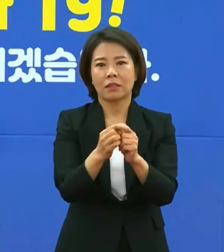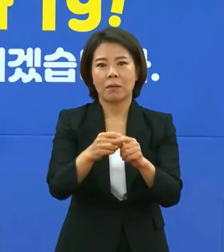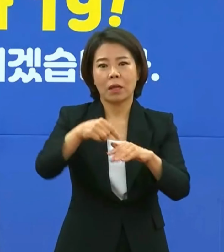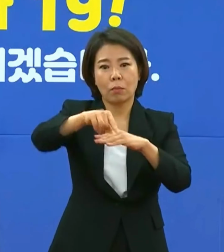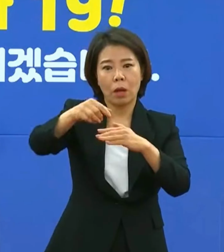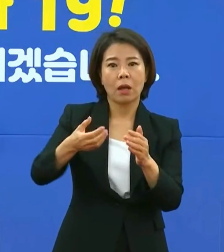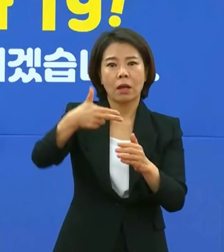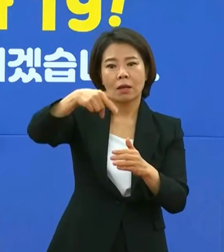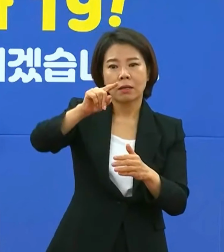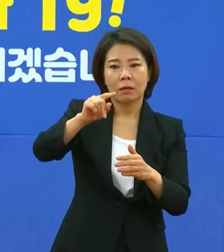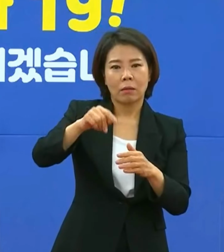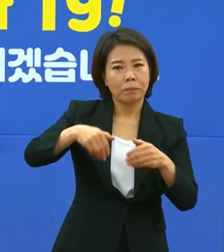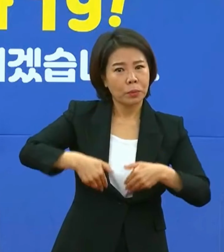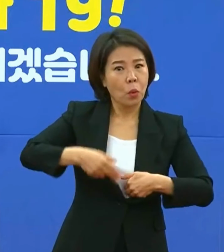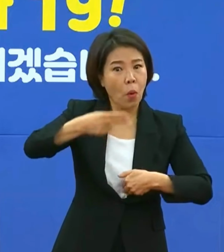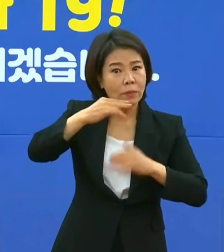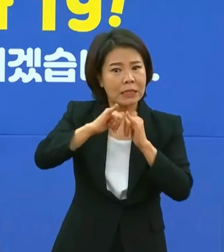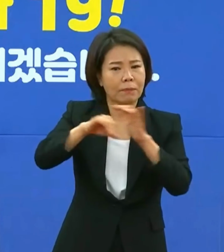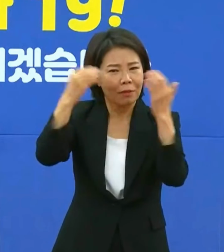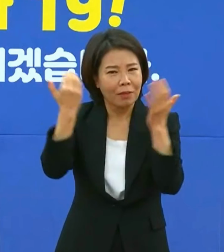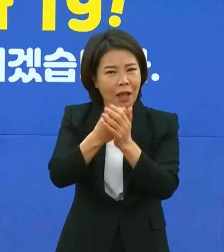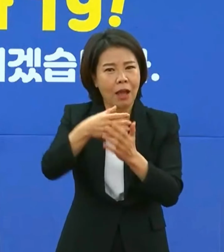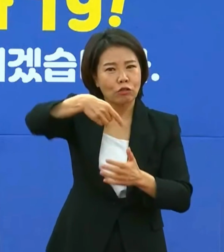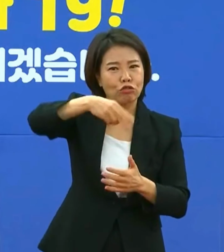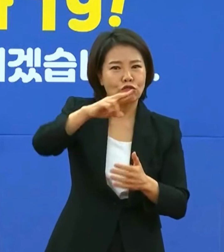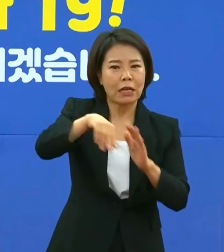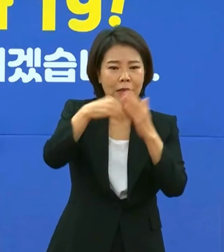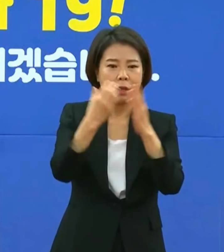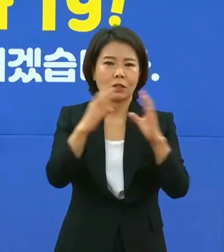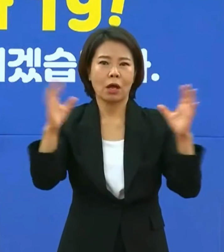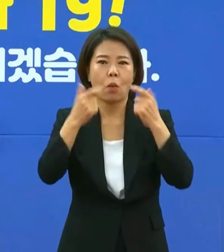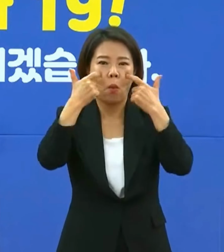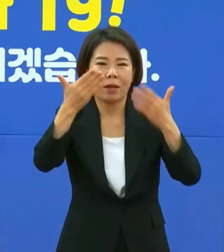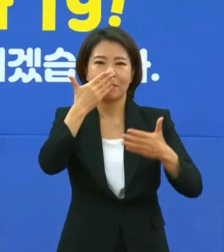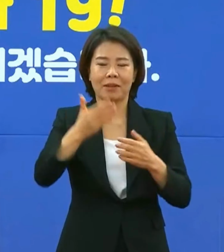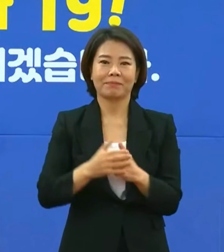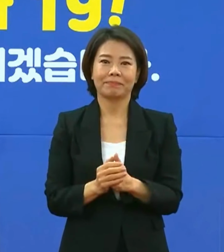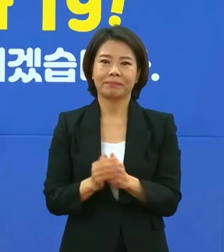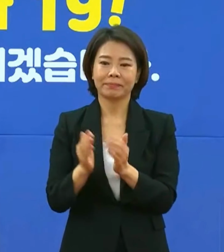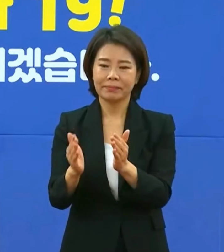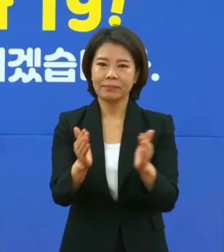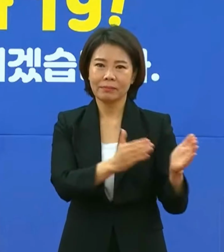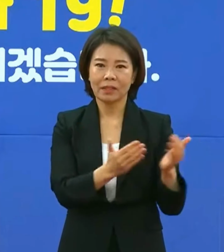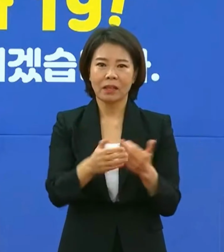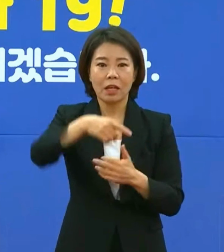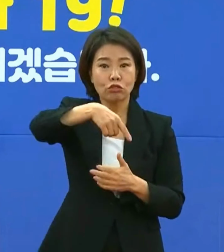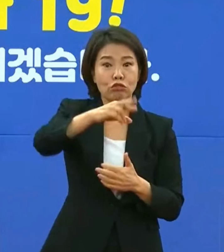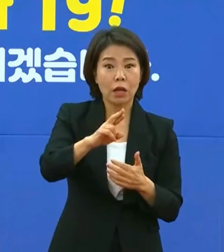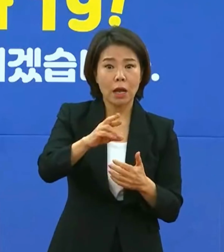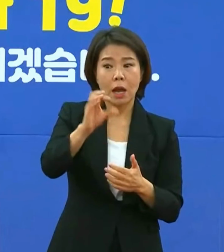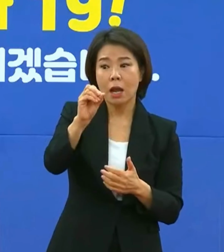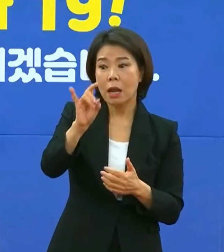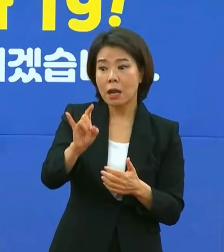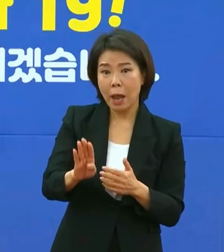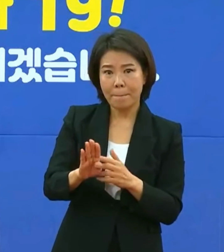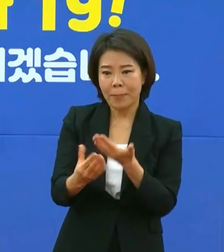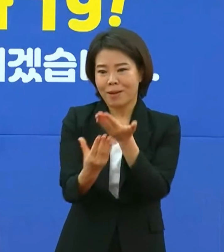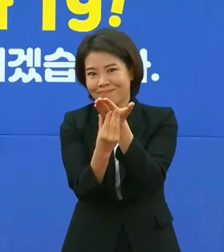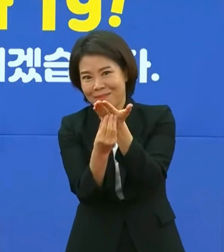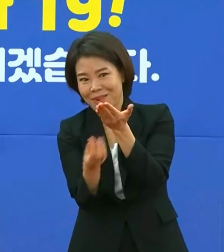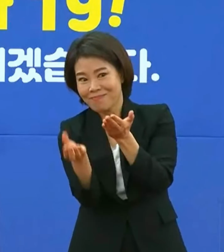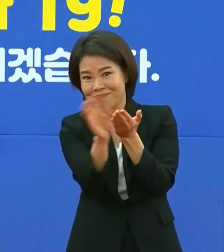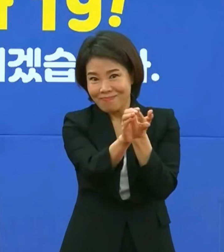정보까지 제주 안심 코드에서 확인이 가능해 졌습니다 제주 안심 코드 앱 업데이트를 통해서